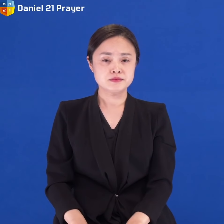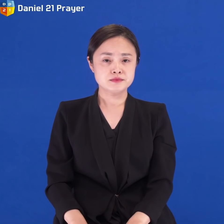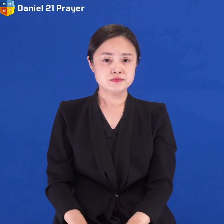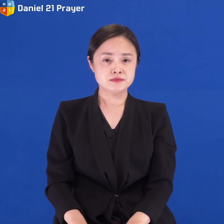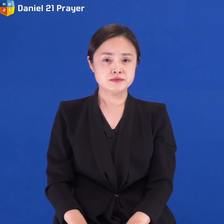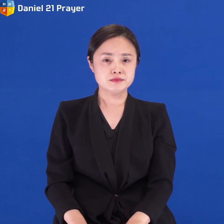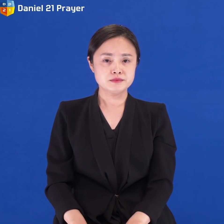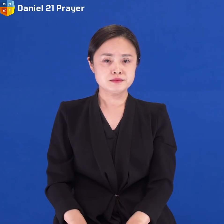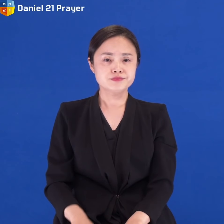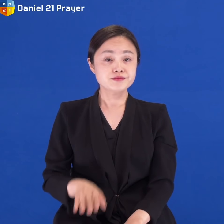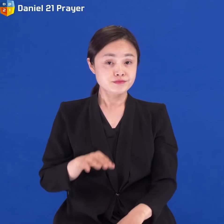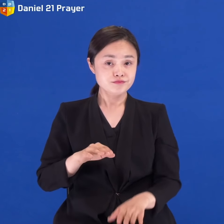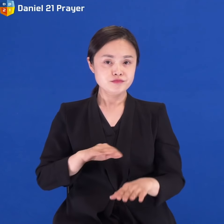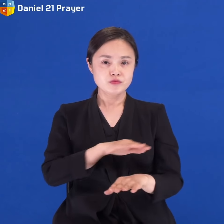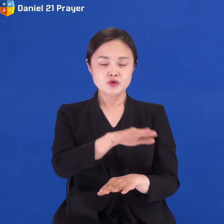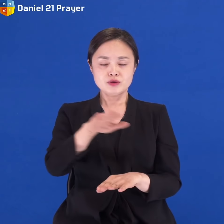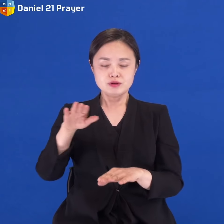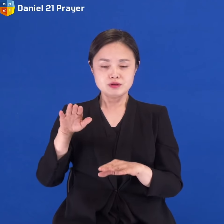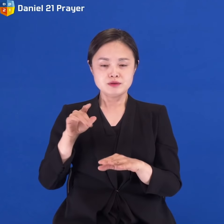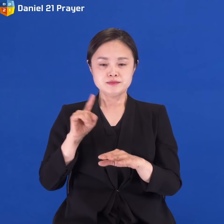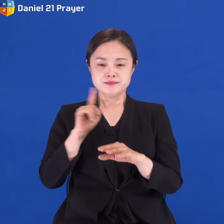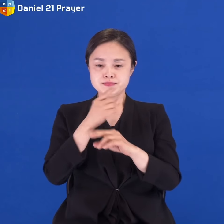주무시지도 않고